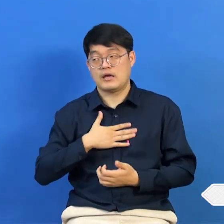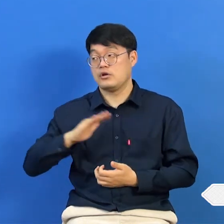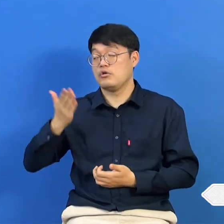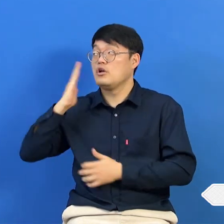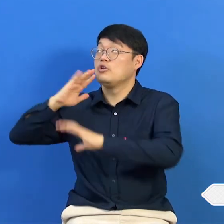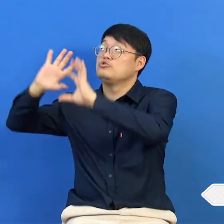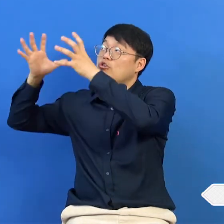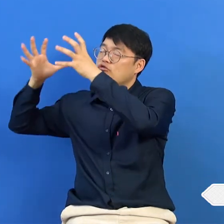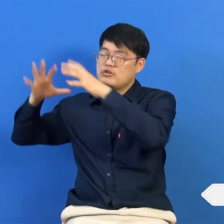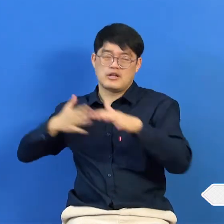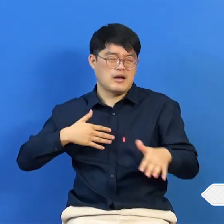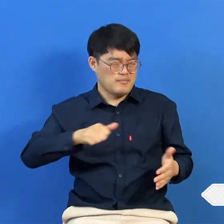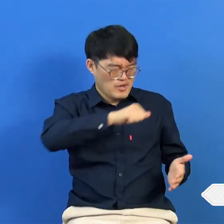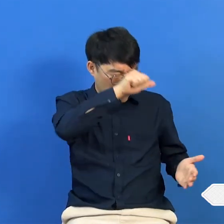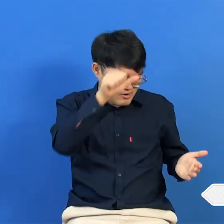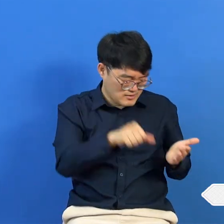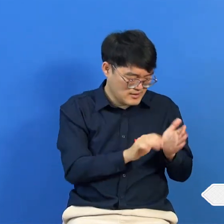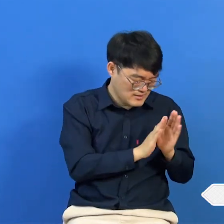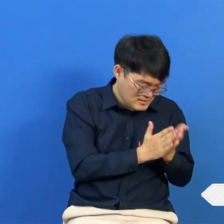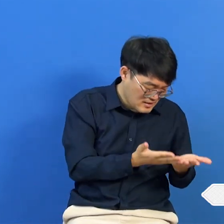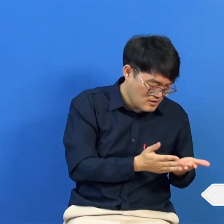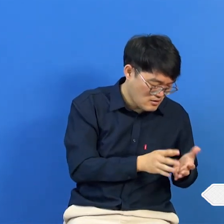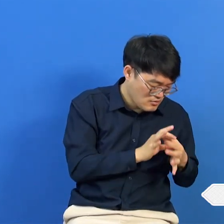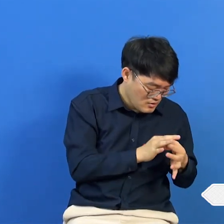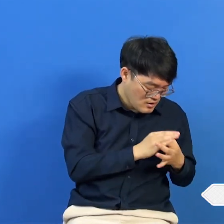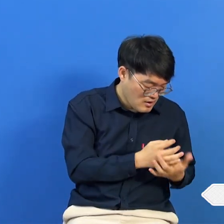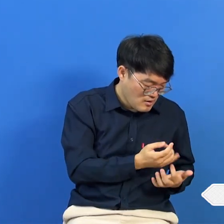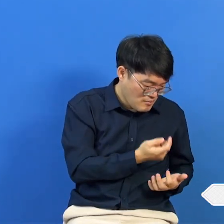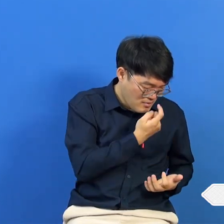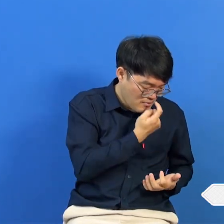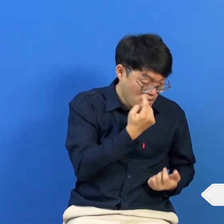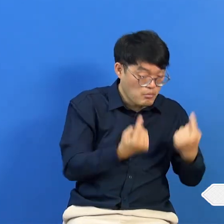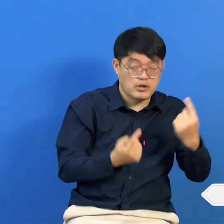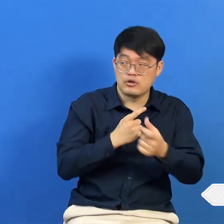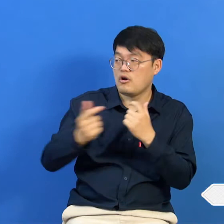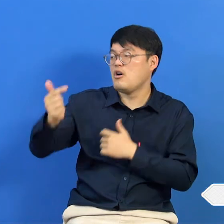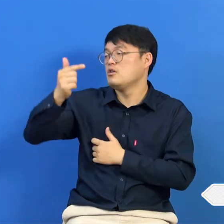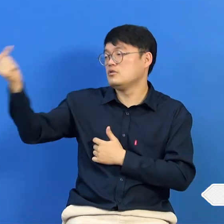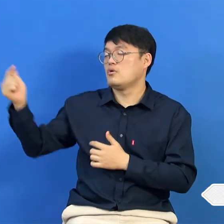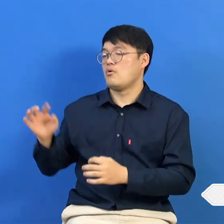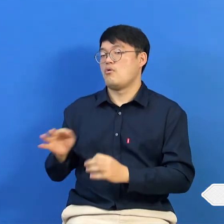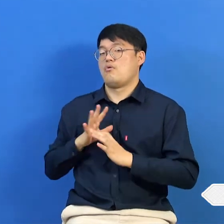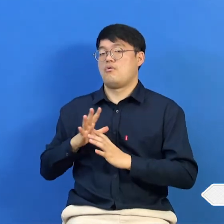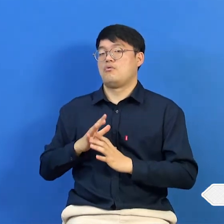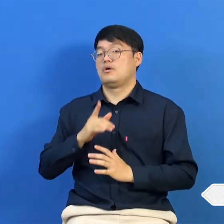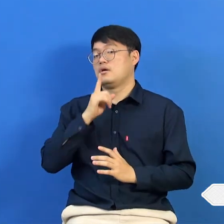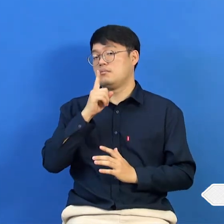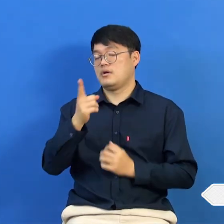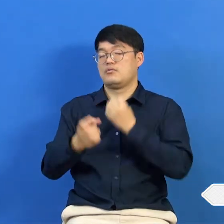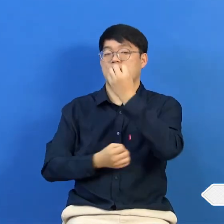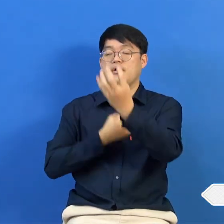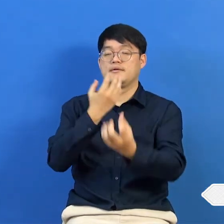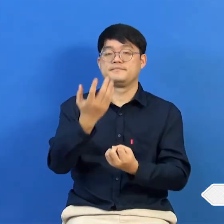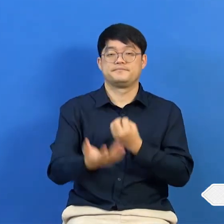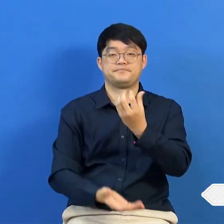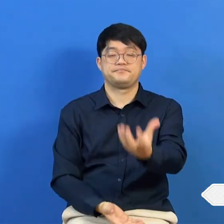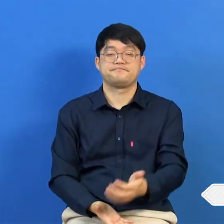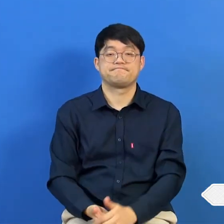평생 책을 통해서 배운 천국보다도 훨씬 더 크고 놀라운 것이었다, 그렇게 고백을 했습니다.